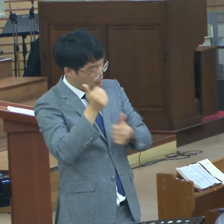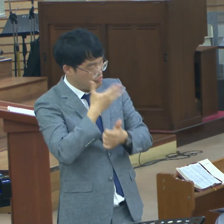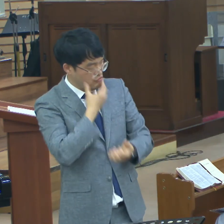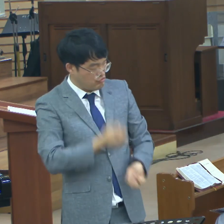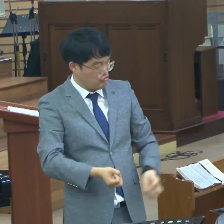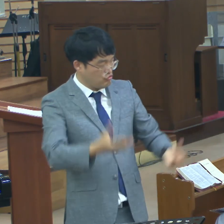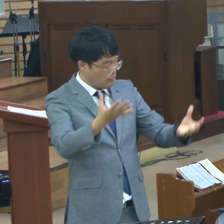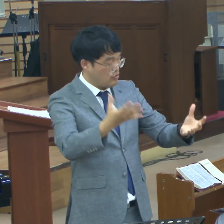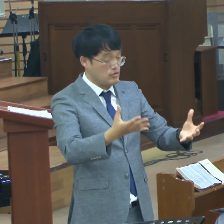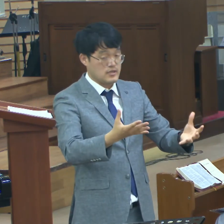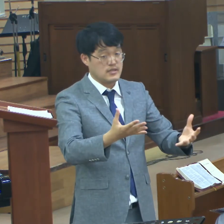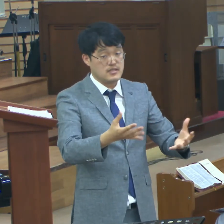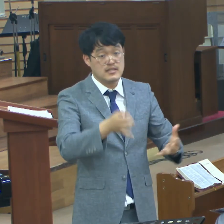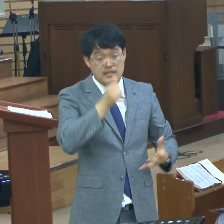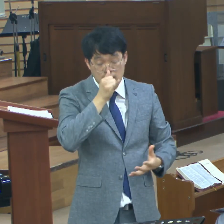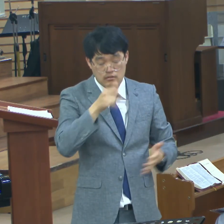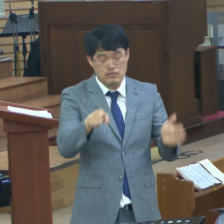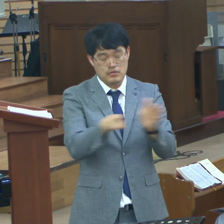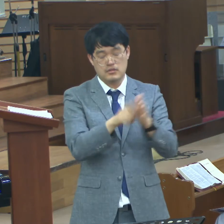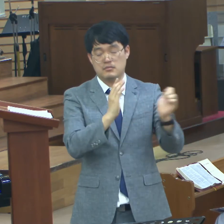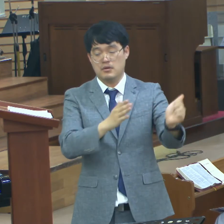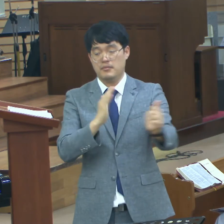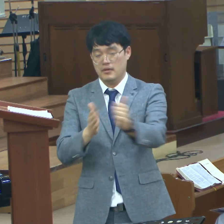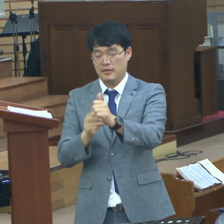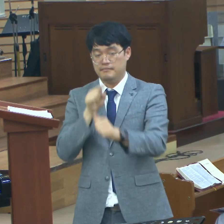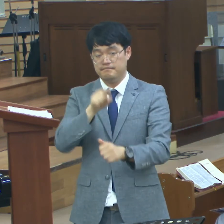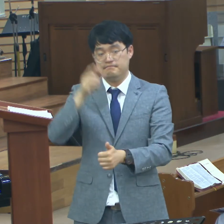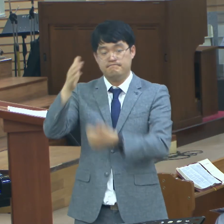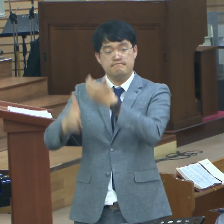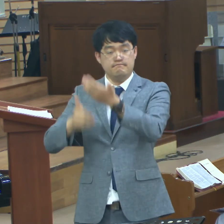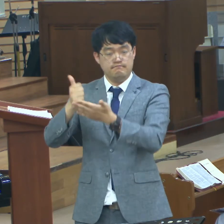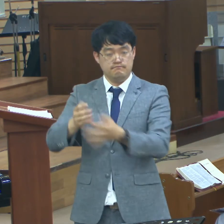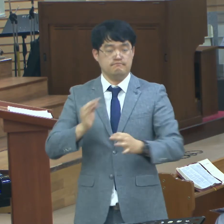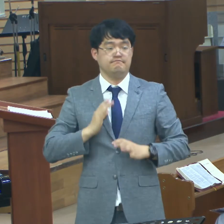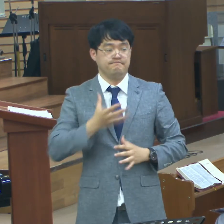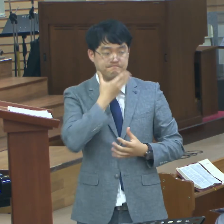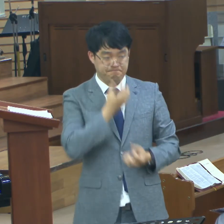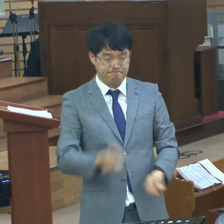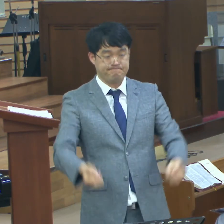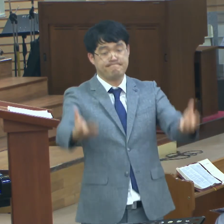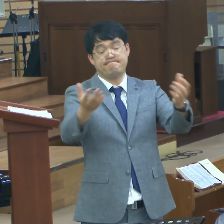임한다는 사실을 믿으시기 바랍니다. 이것이 하나님의 놀라운 축복이에요.